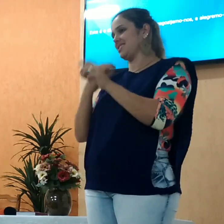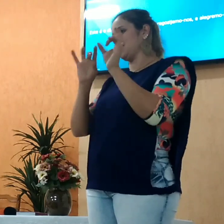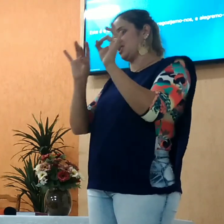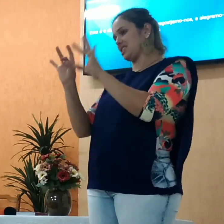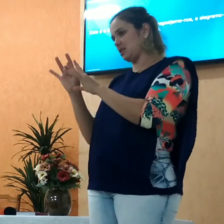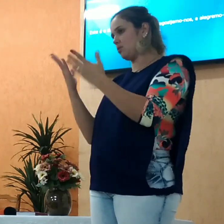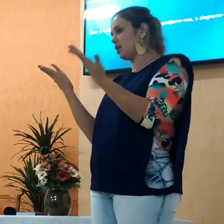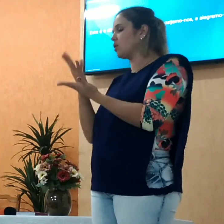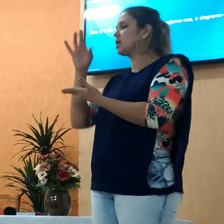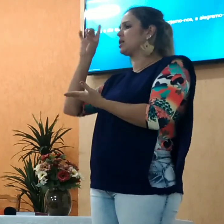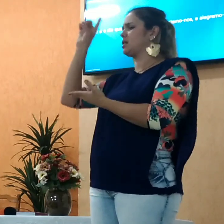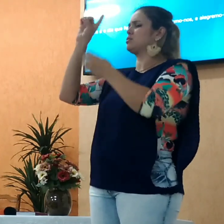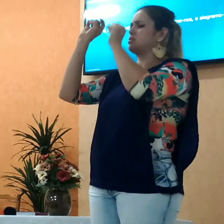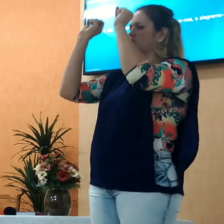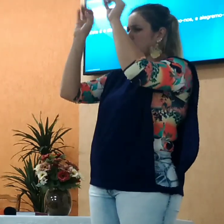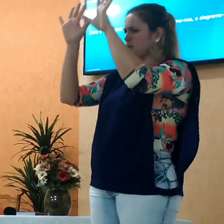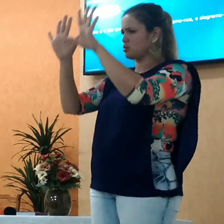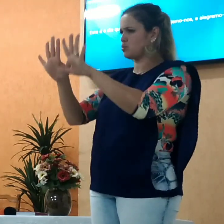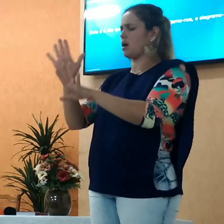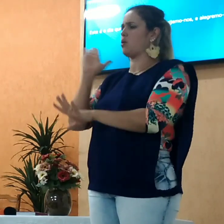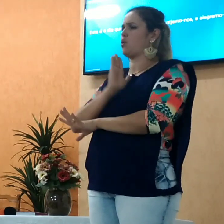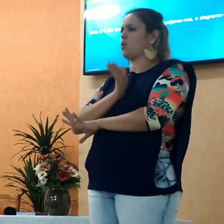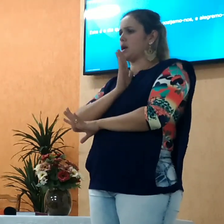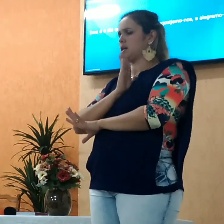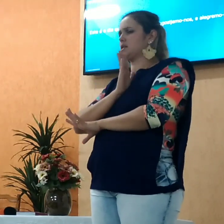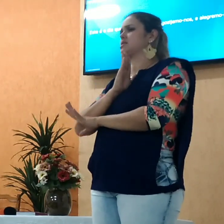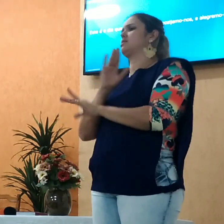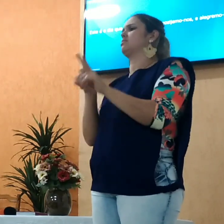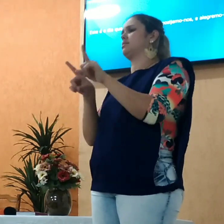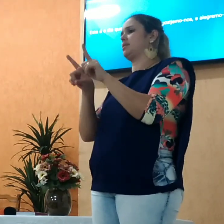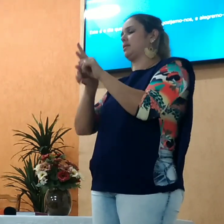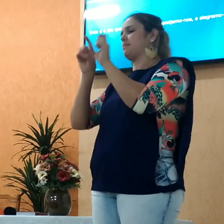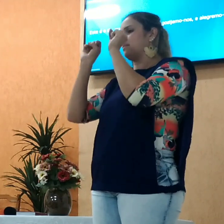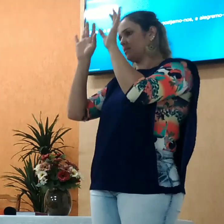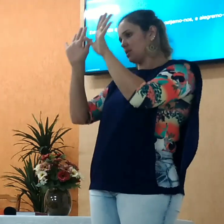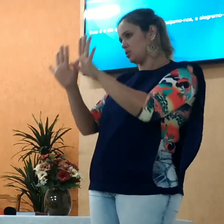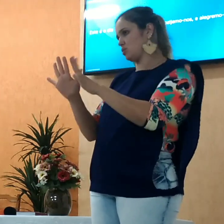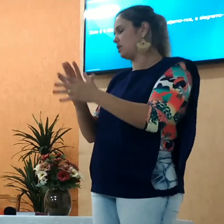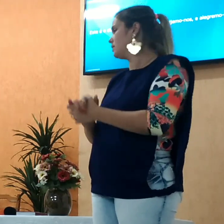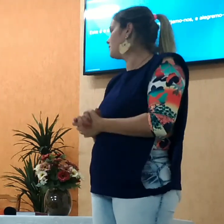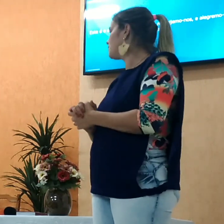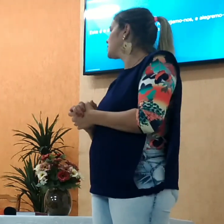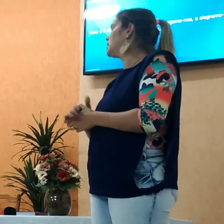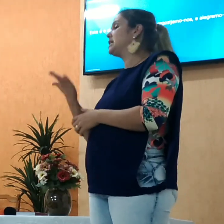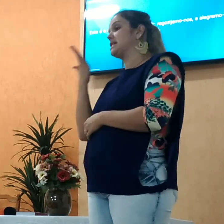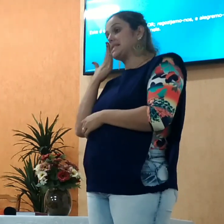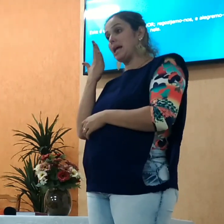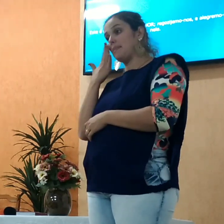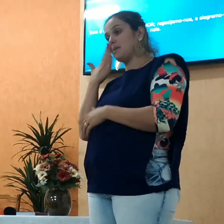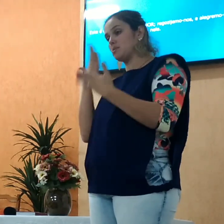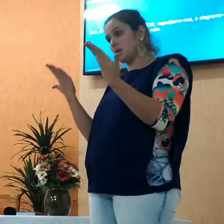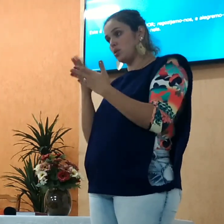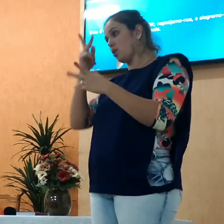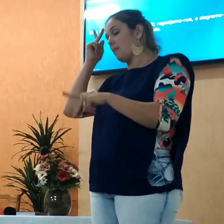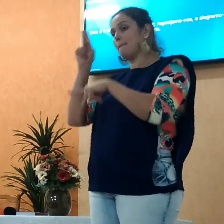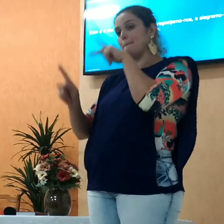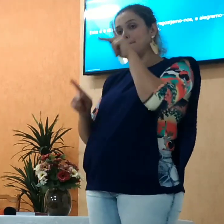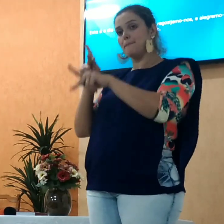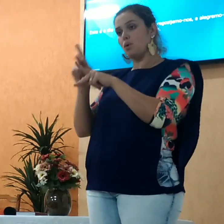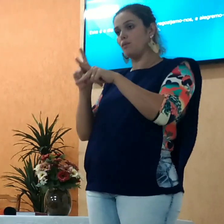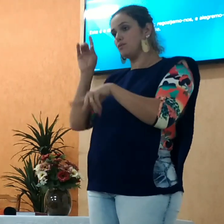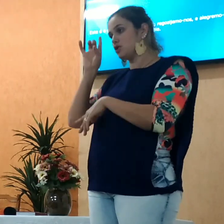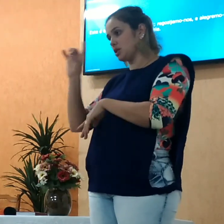Que Deus possa abençoar o vosso coração, o nosso coração. E porventura, nós sabemos que este povo de Deus, que